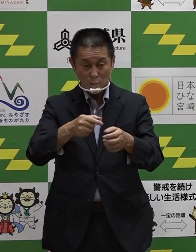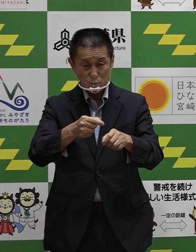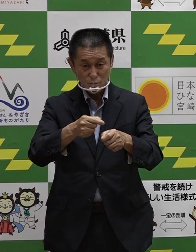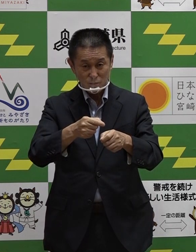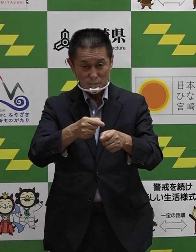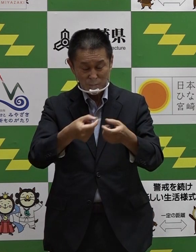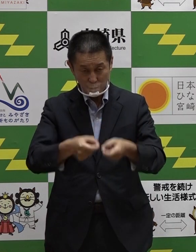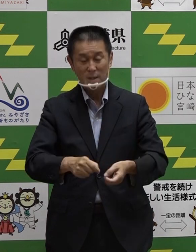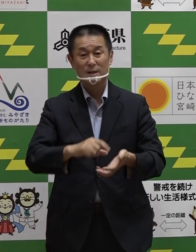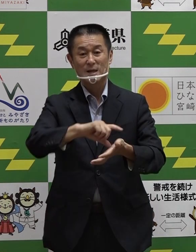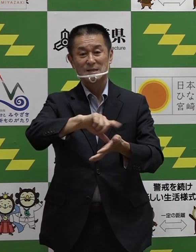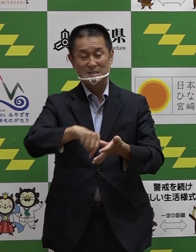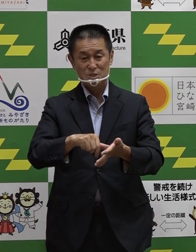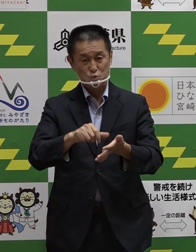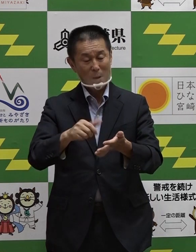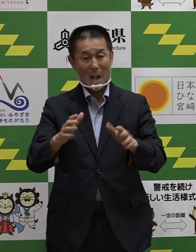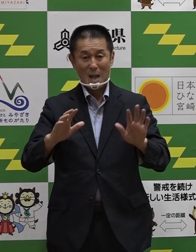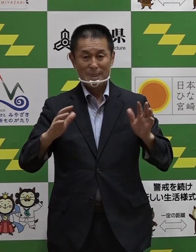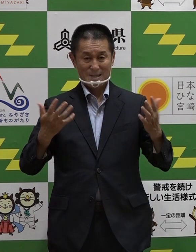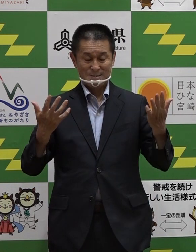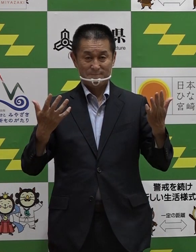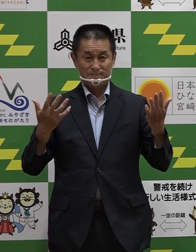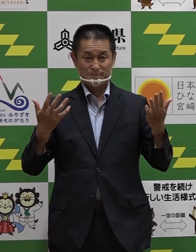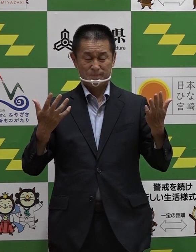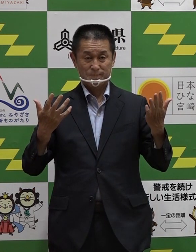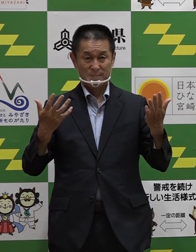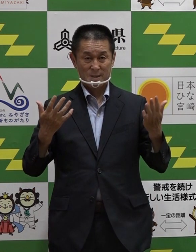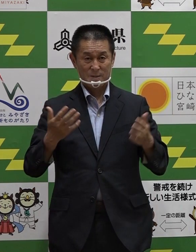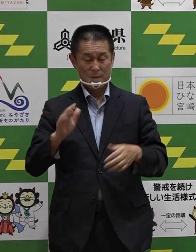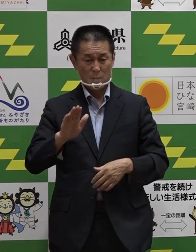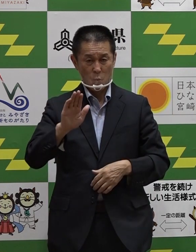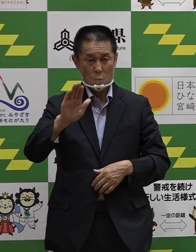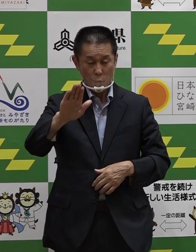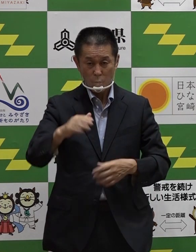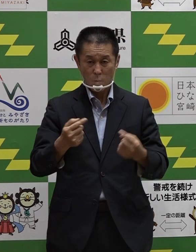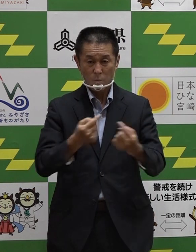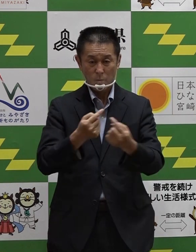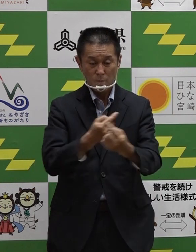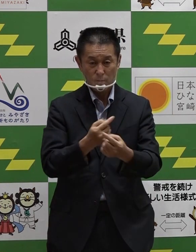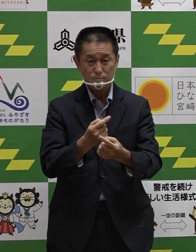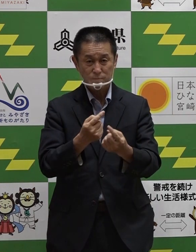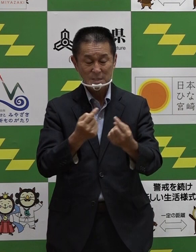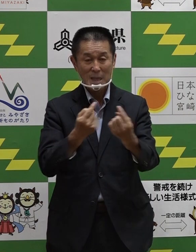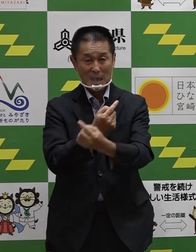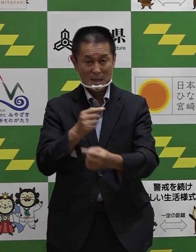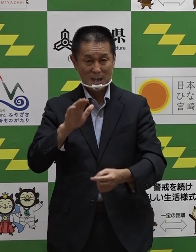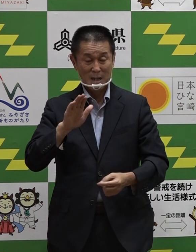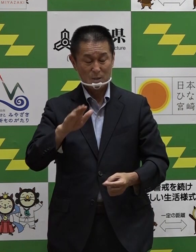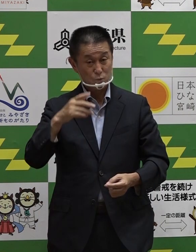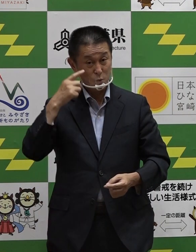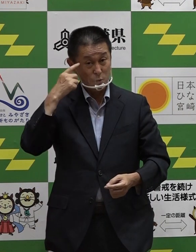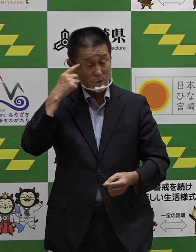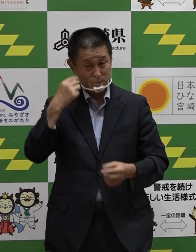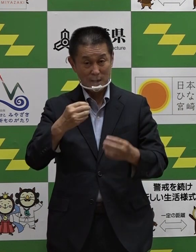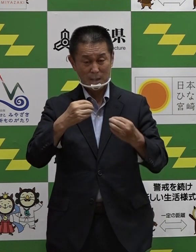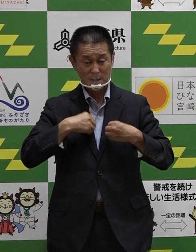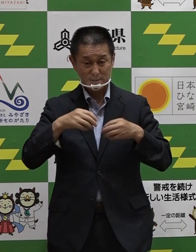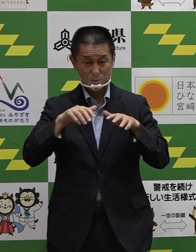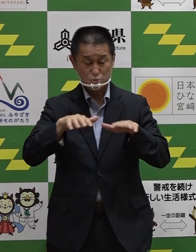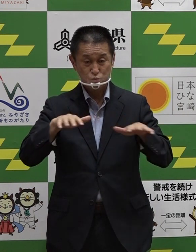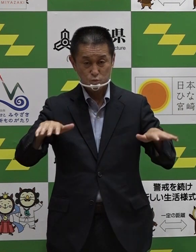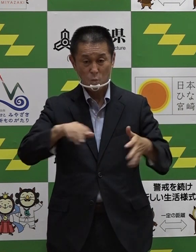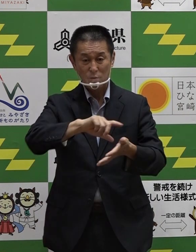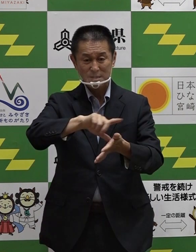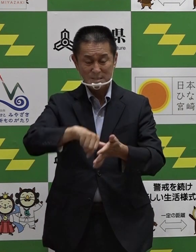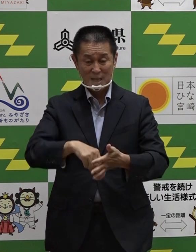県では今判断をしております。なおこれは時事刻々変化をいたしますので、この感染流行地域というものと